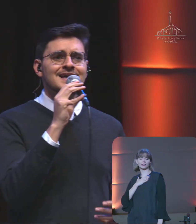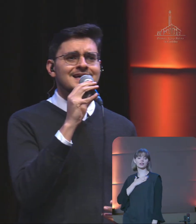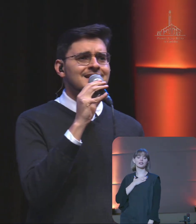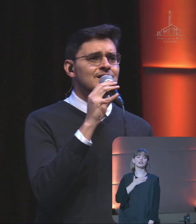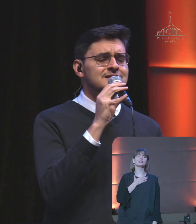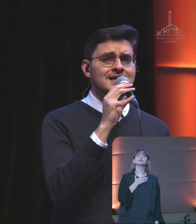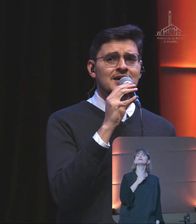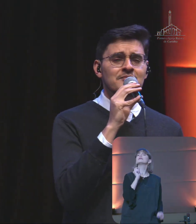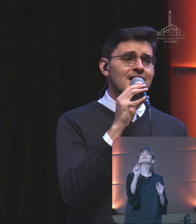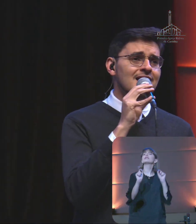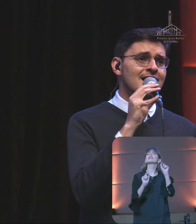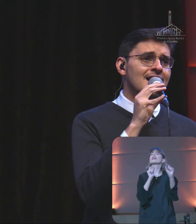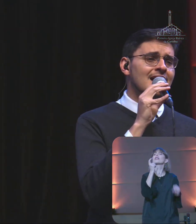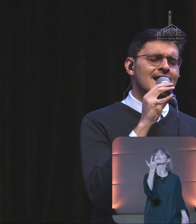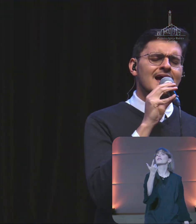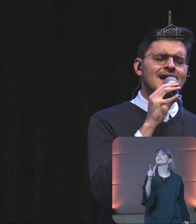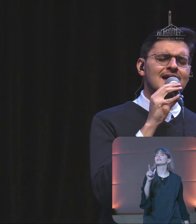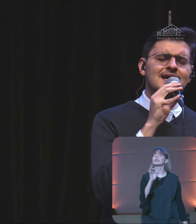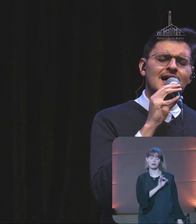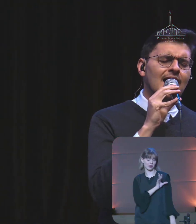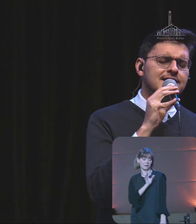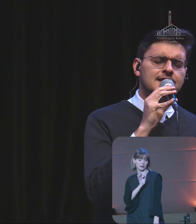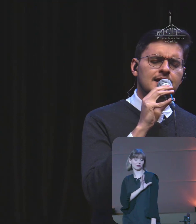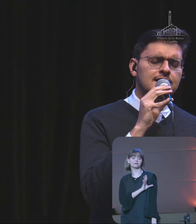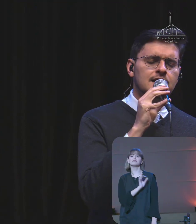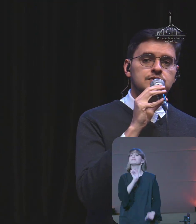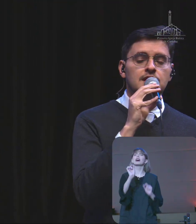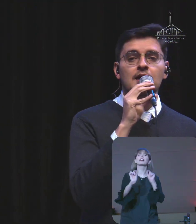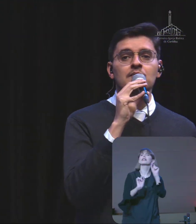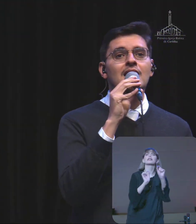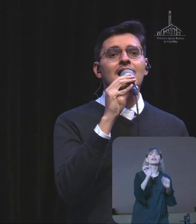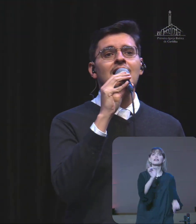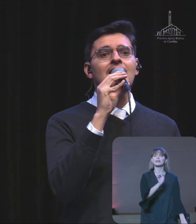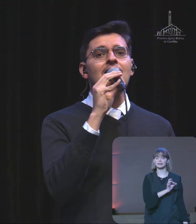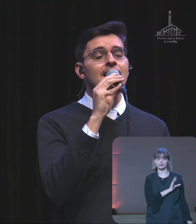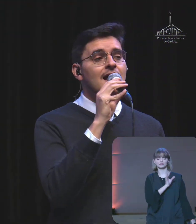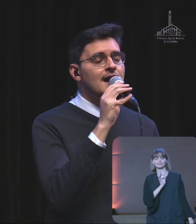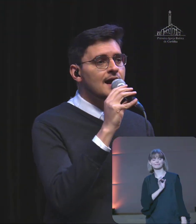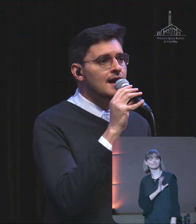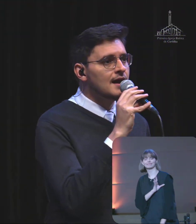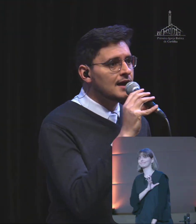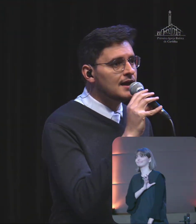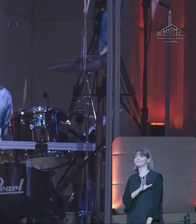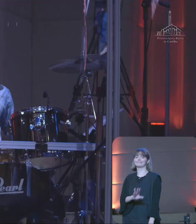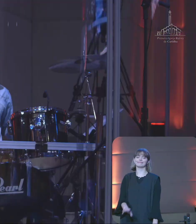a quem eu temerei, a quem eu temerei.